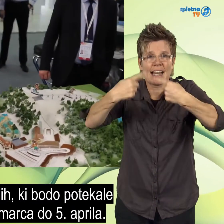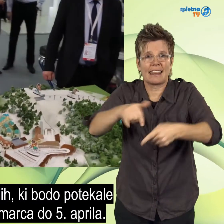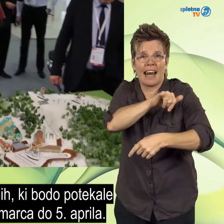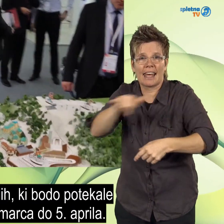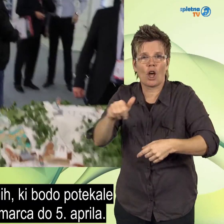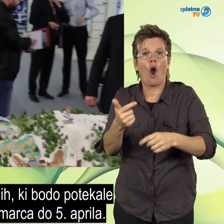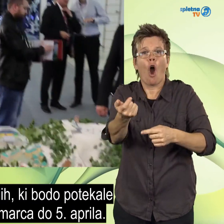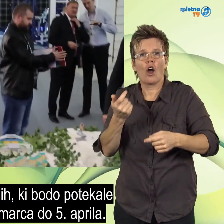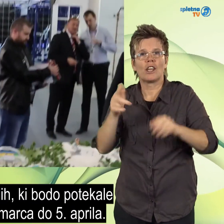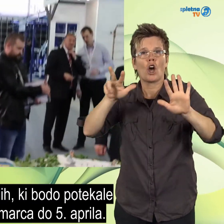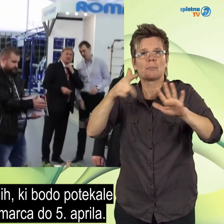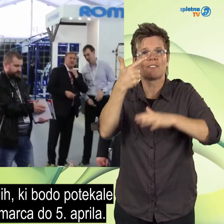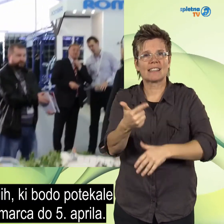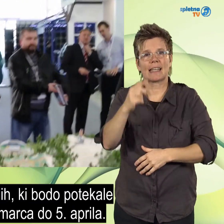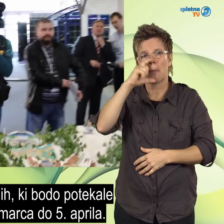aprila.